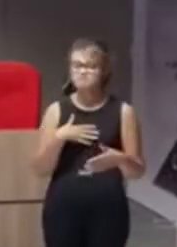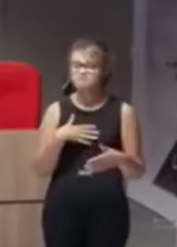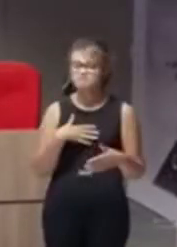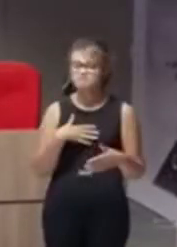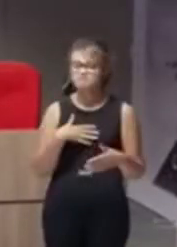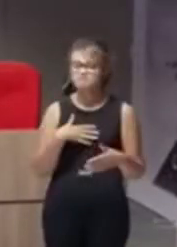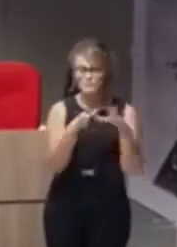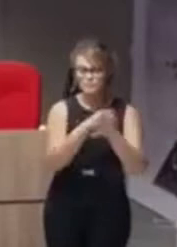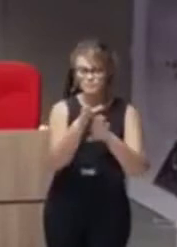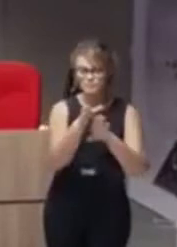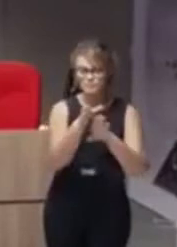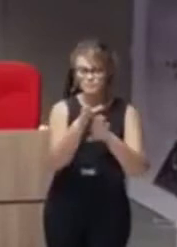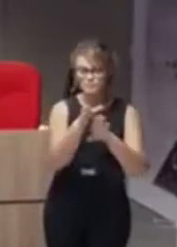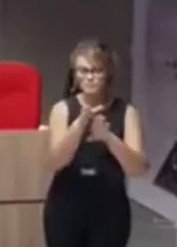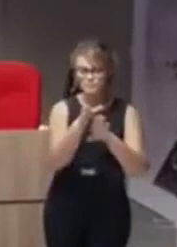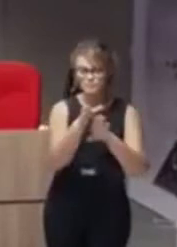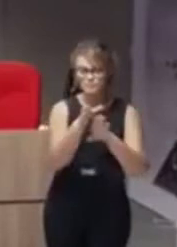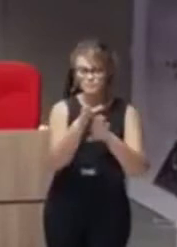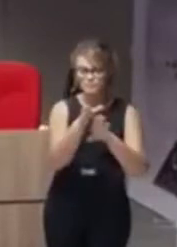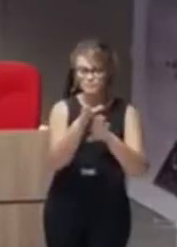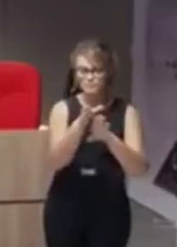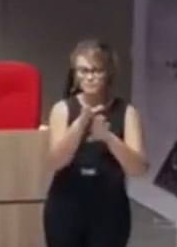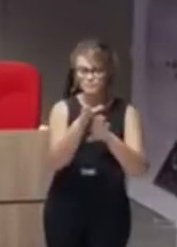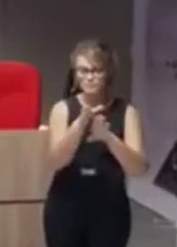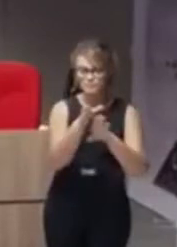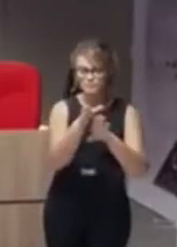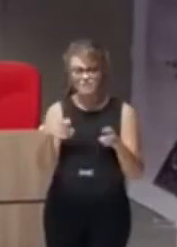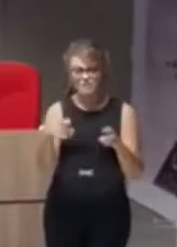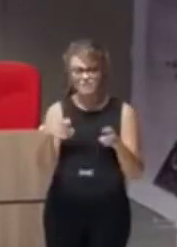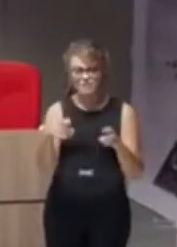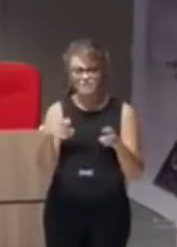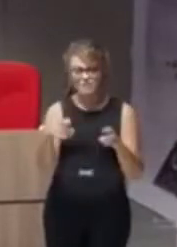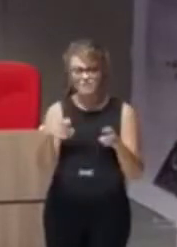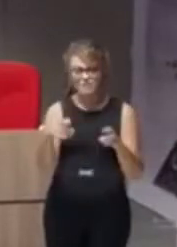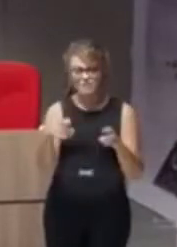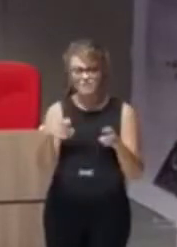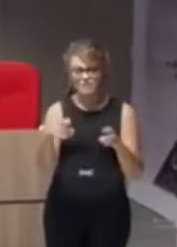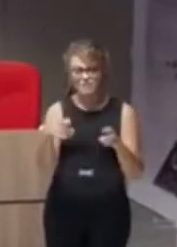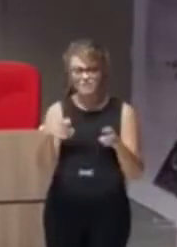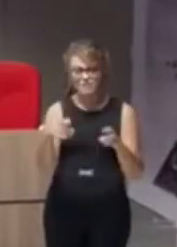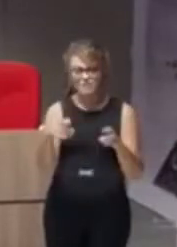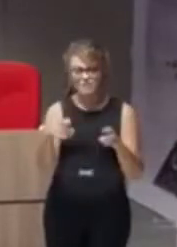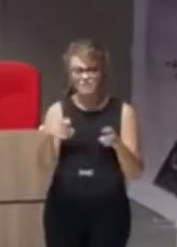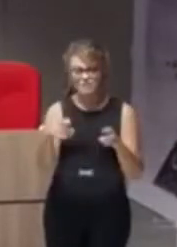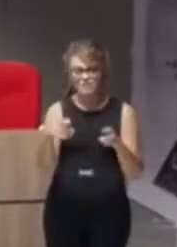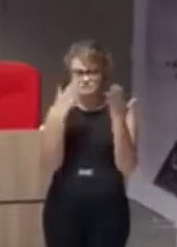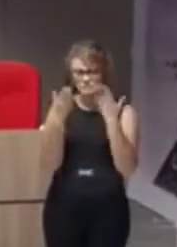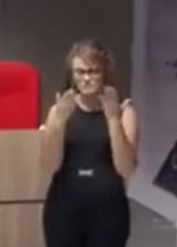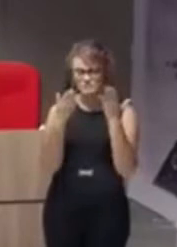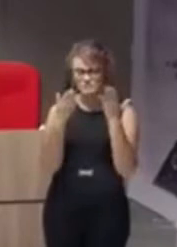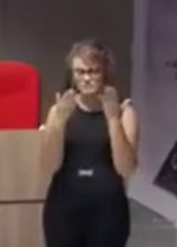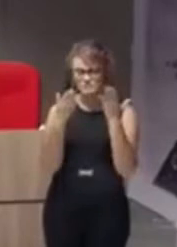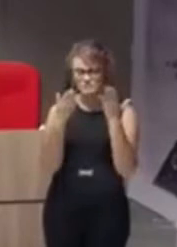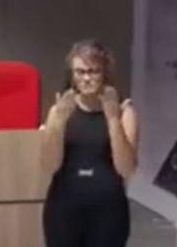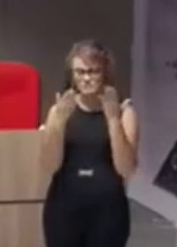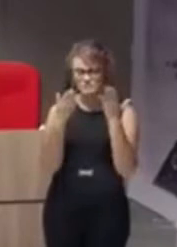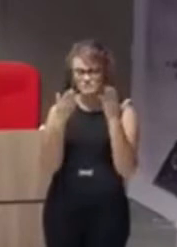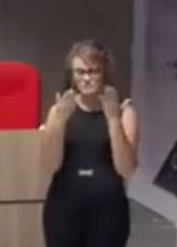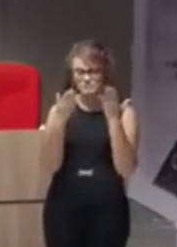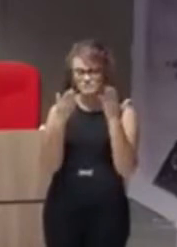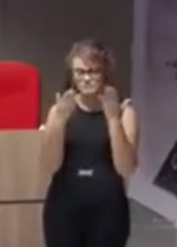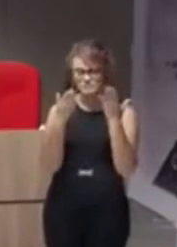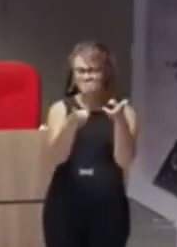Conselho Regional, o Conselho Federal de Psicologia e a sua rede de conselhos federais têm uma grande importância, inclusive na questão da capilaridade,